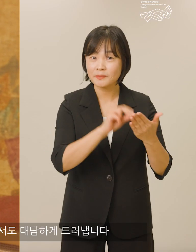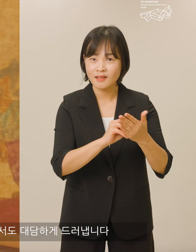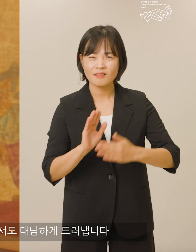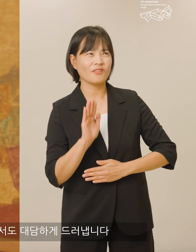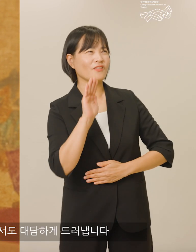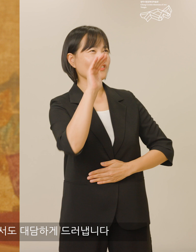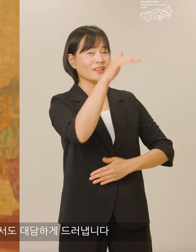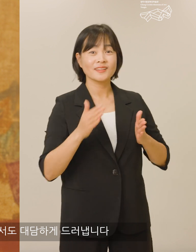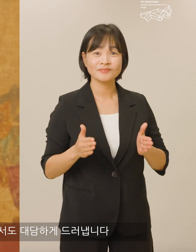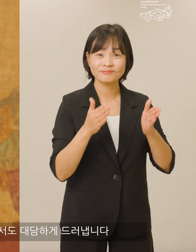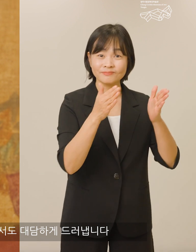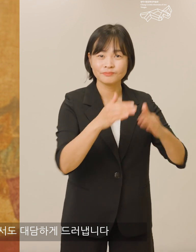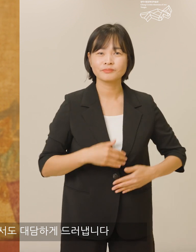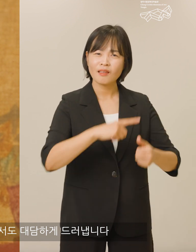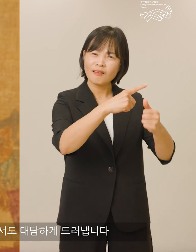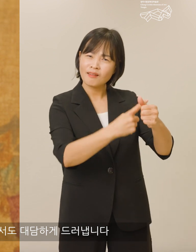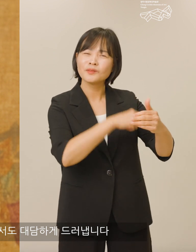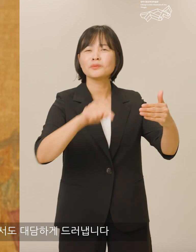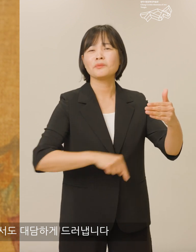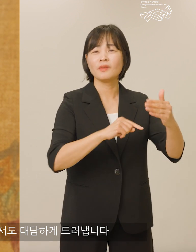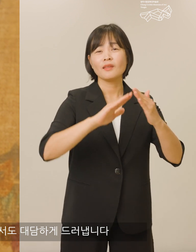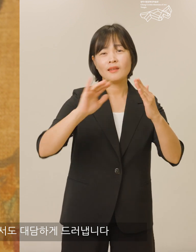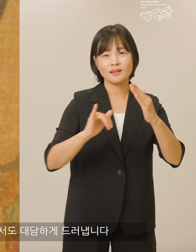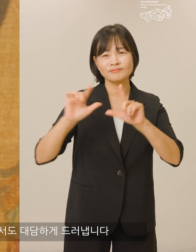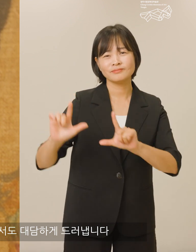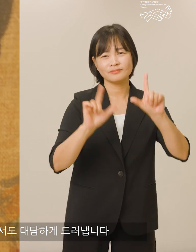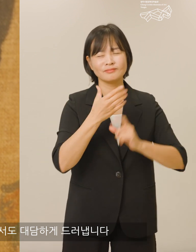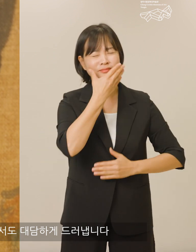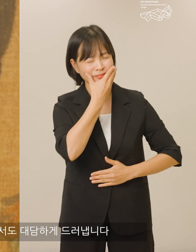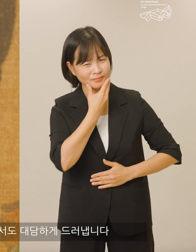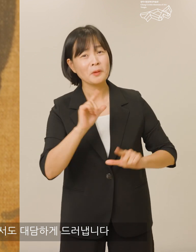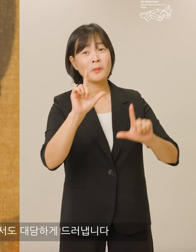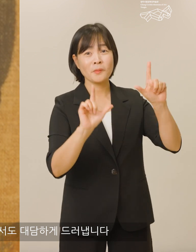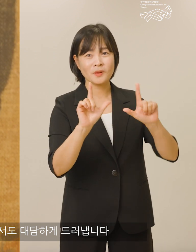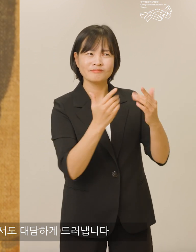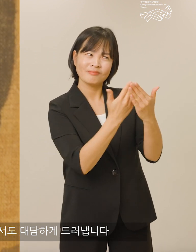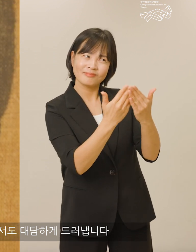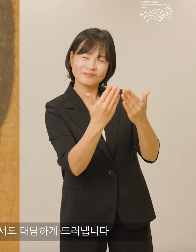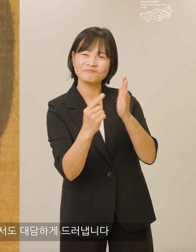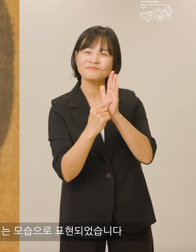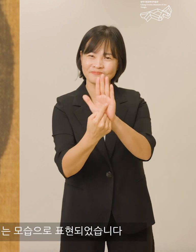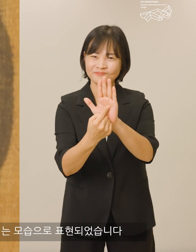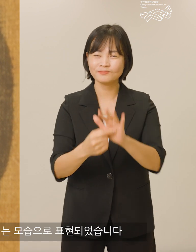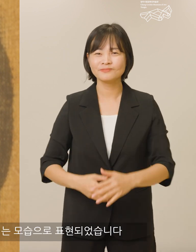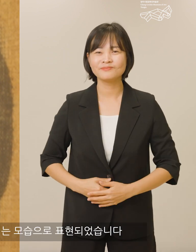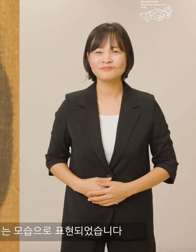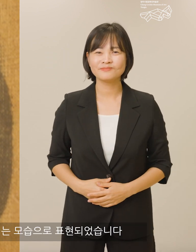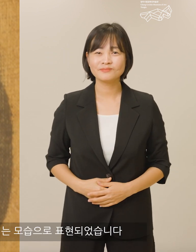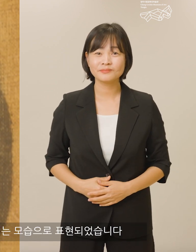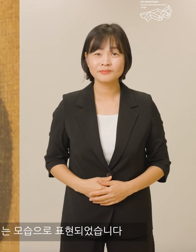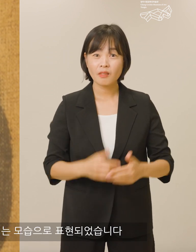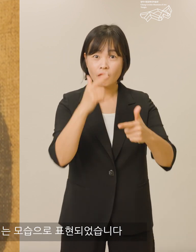언덕길은 자연 속에서의 가족 생활을 정겨우면서도 대담하게 드러냅니다. 짙은